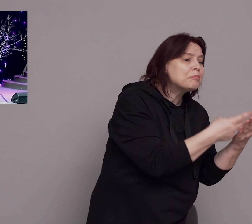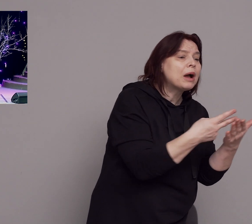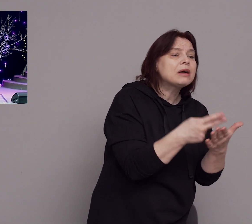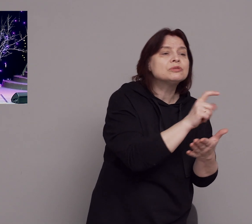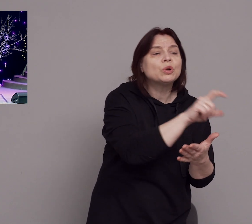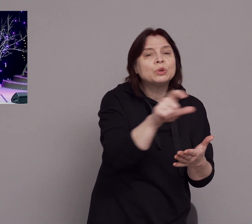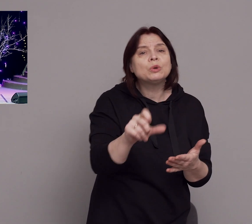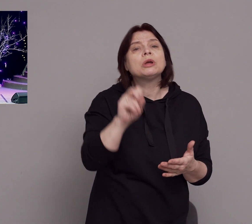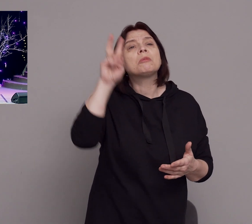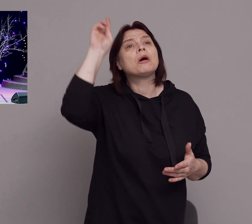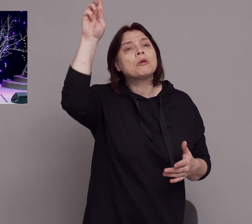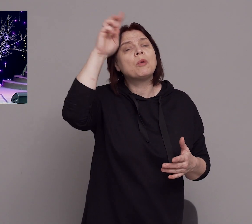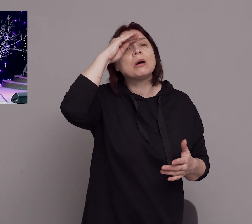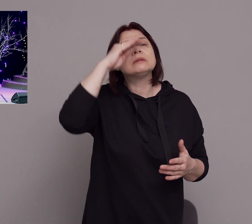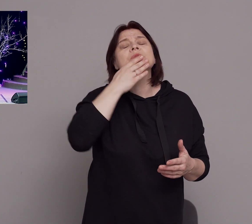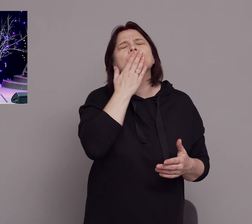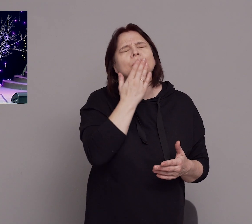Мы читаем, что